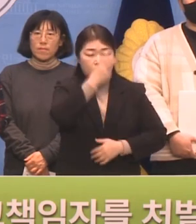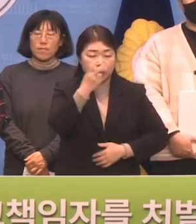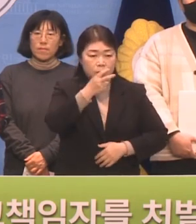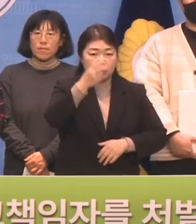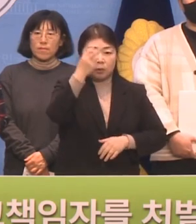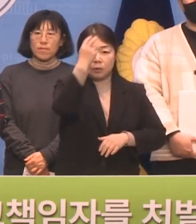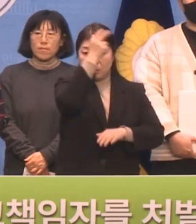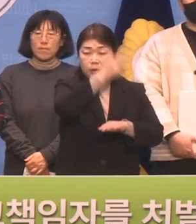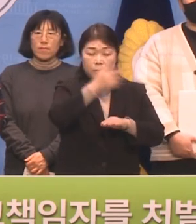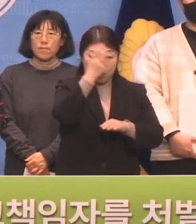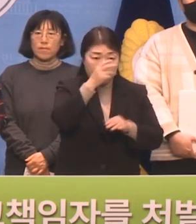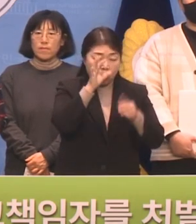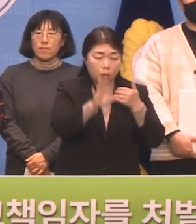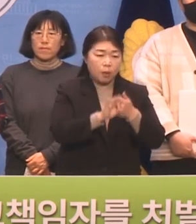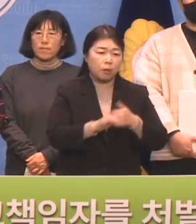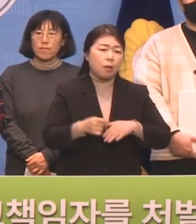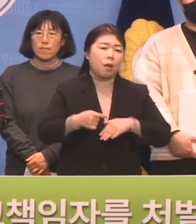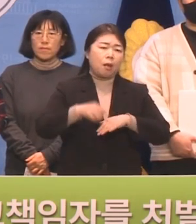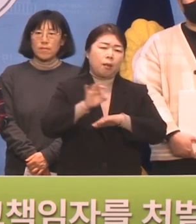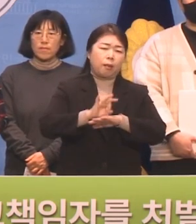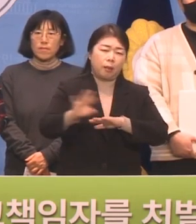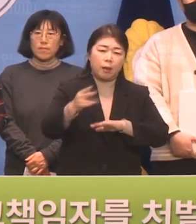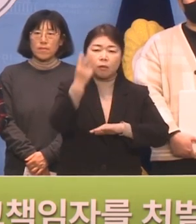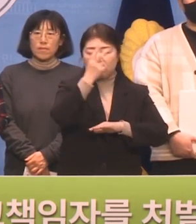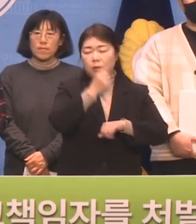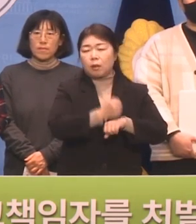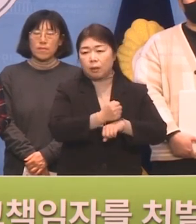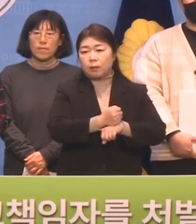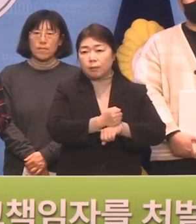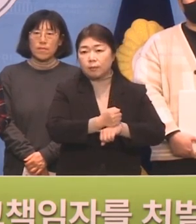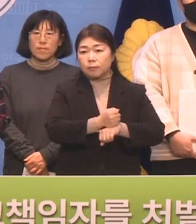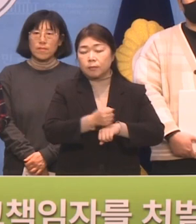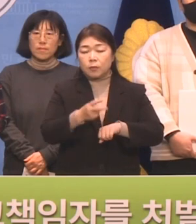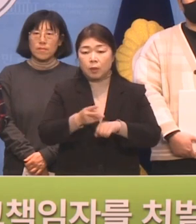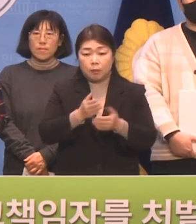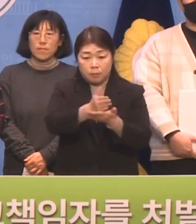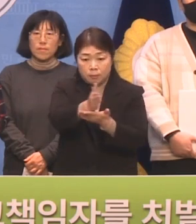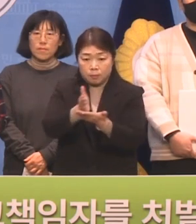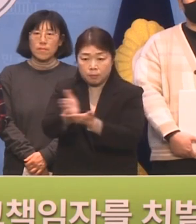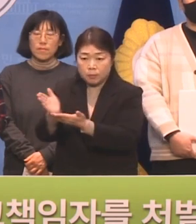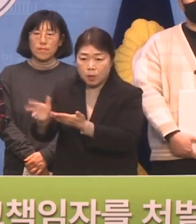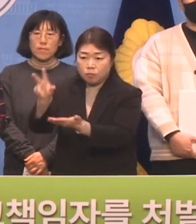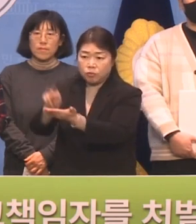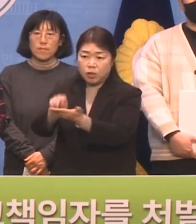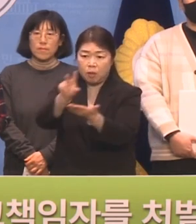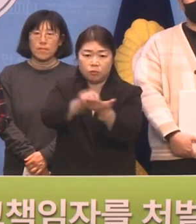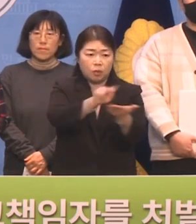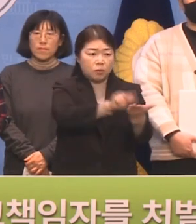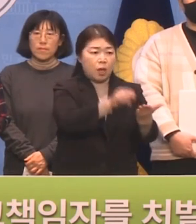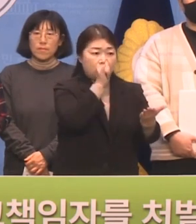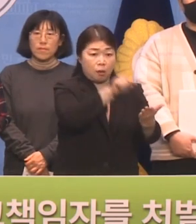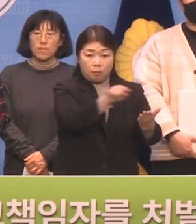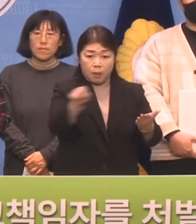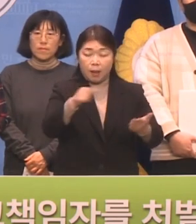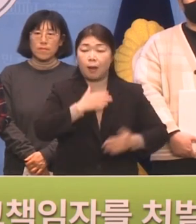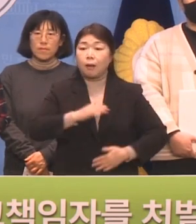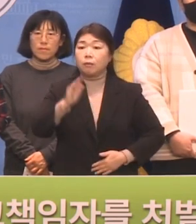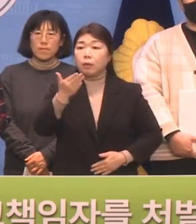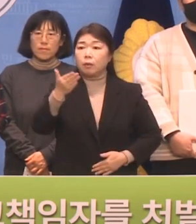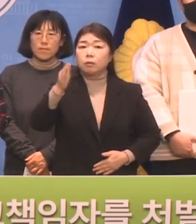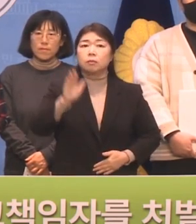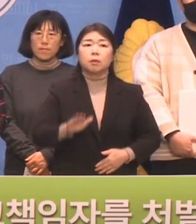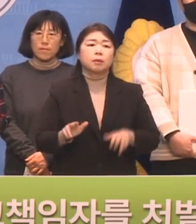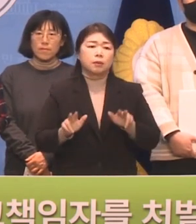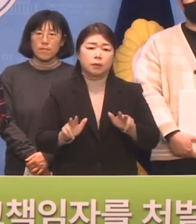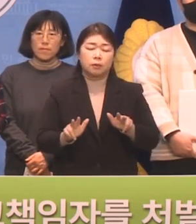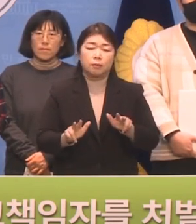역시 부실 조사였음이 밝혀졌고요. 분야별로 많은 문제가 있음이 드러났습니다. 저희가 오늘